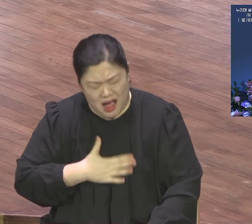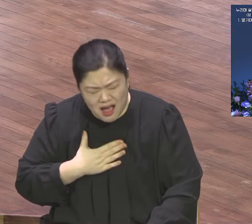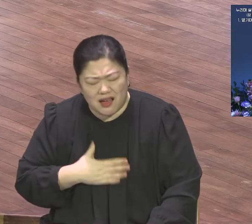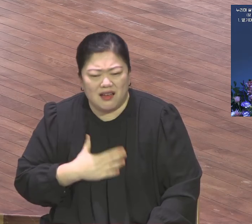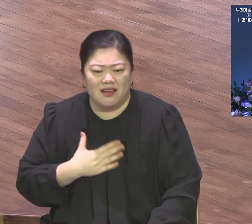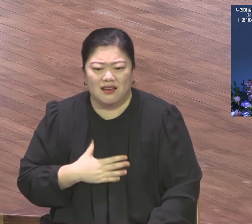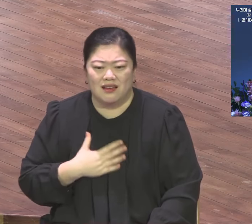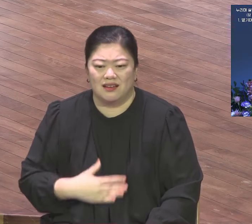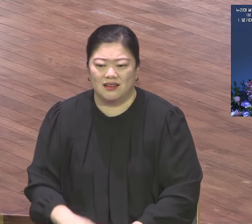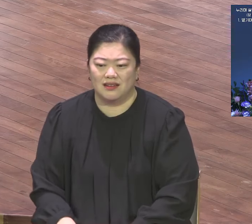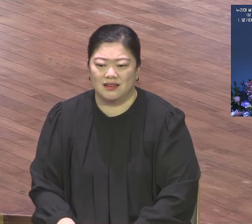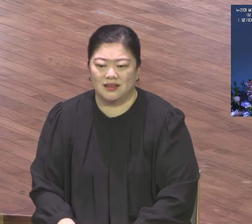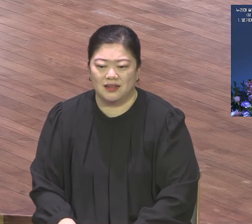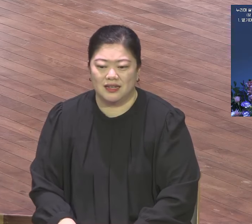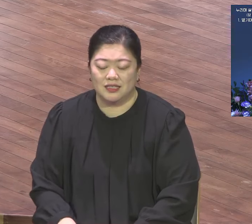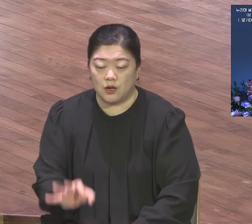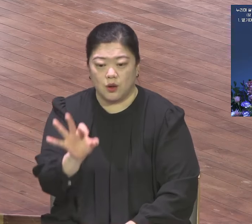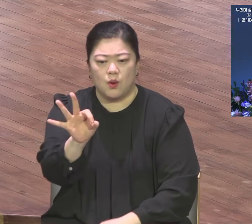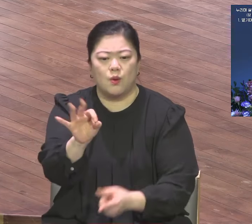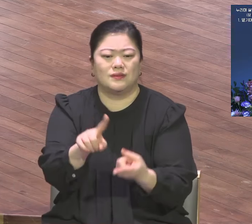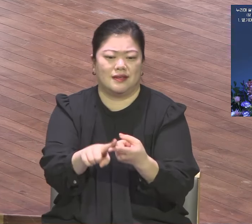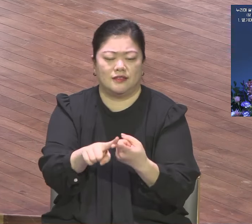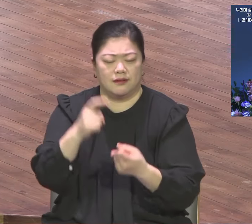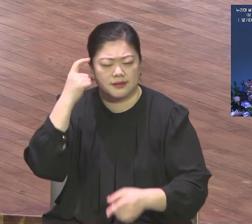있어요. 물질관, 헌금관.